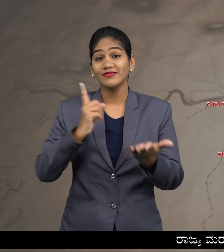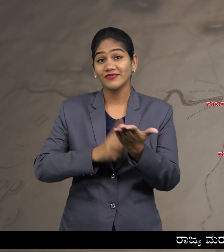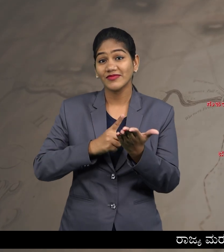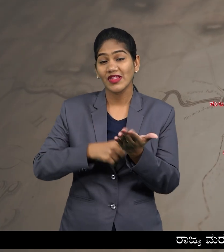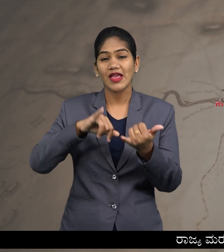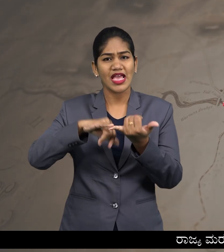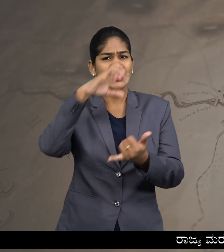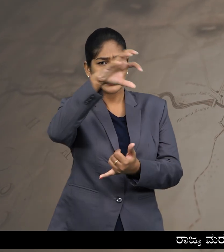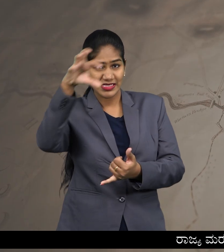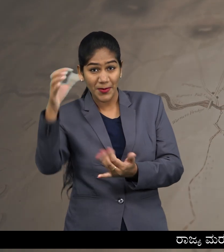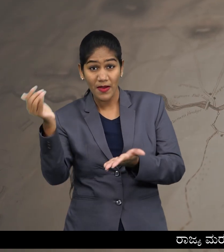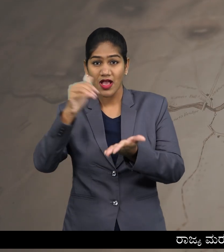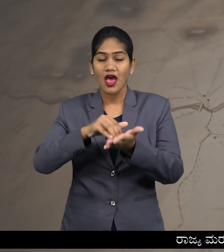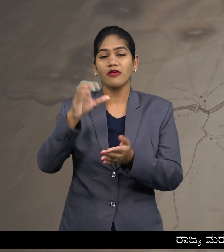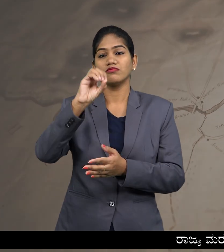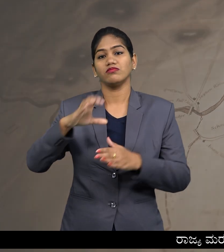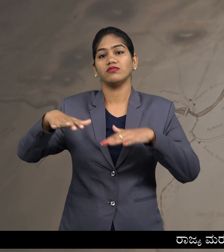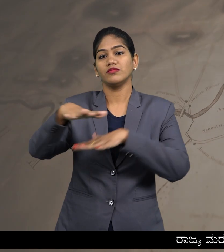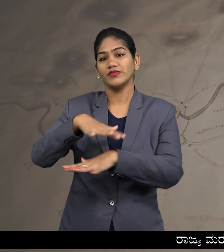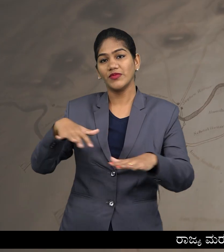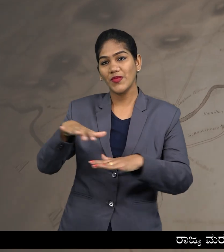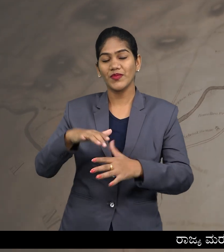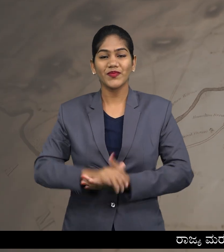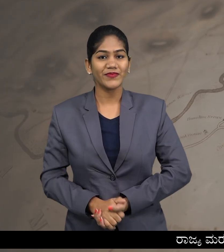ರಾಜ್ಯ ಮರುಸಂಘಟನೆಗೆ ಆಗ್ರಹ.